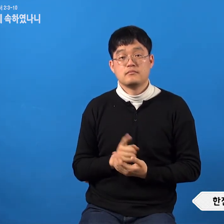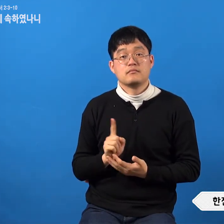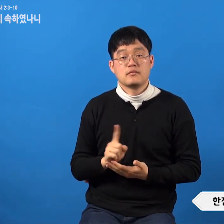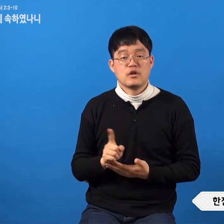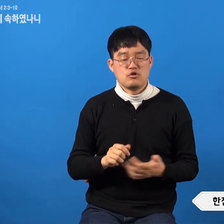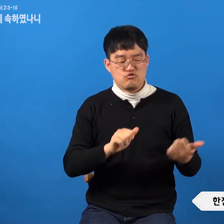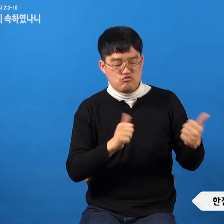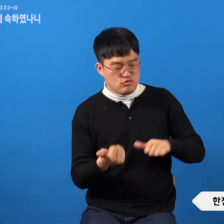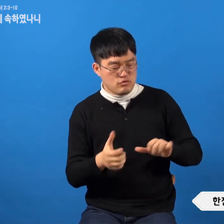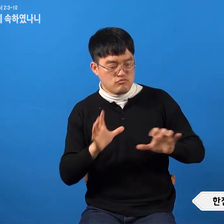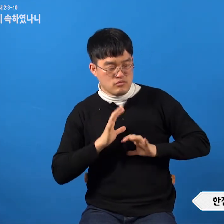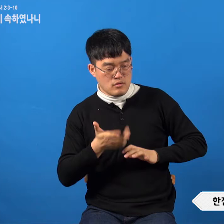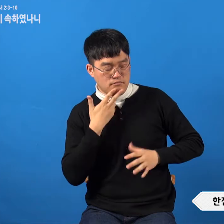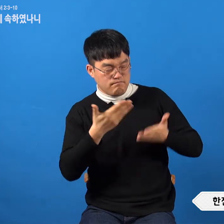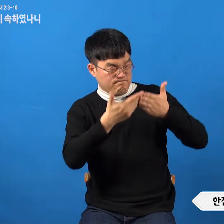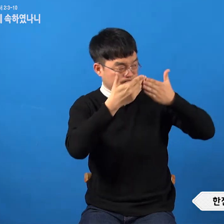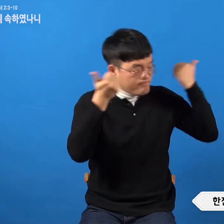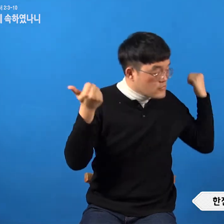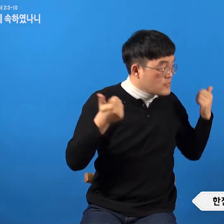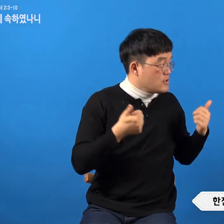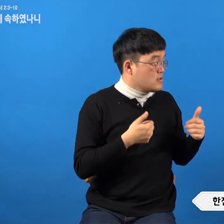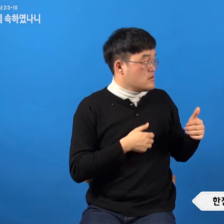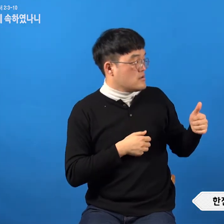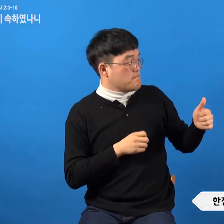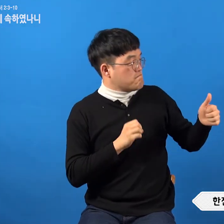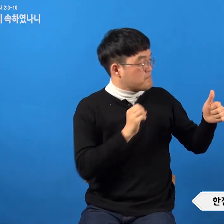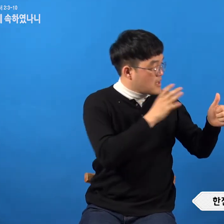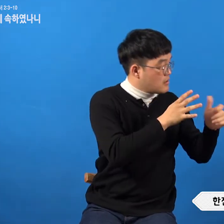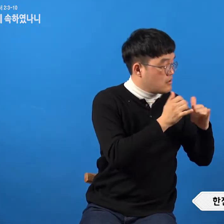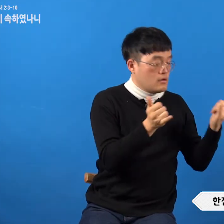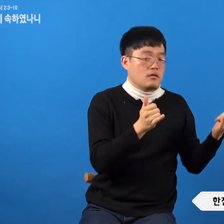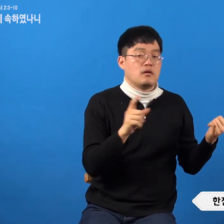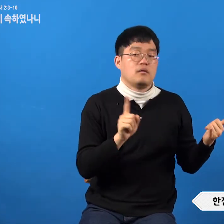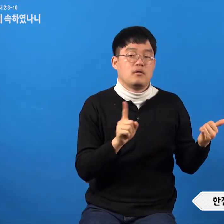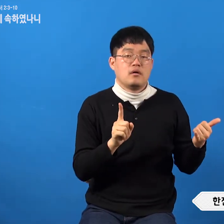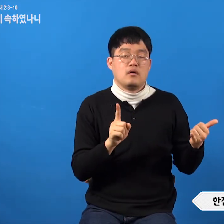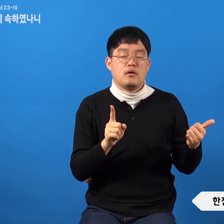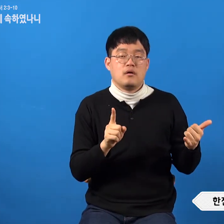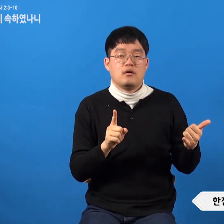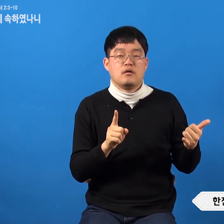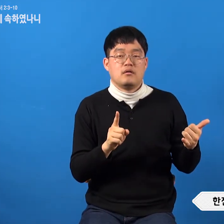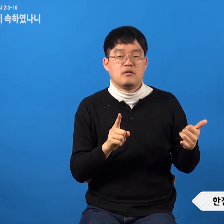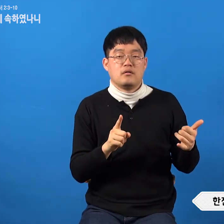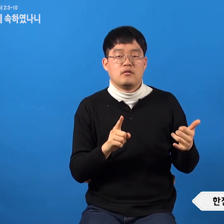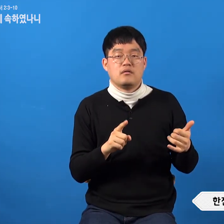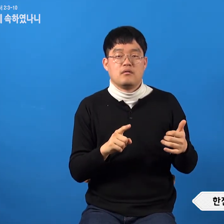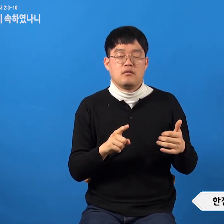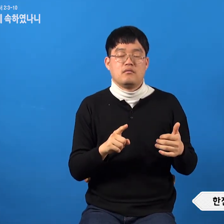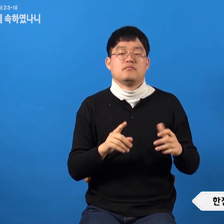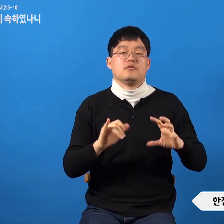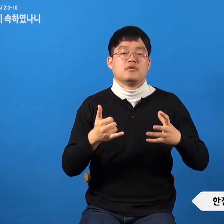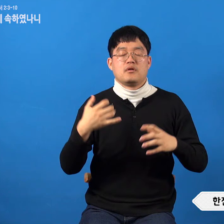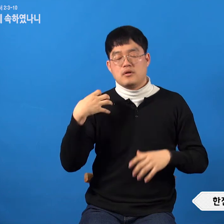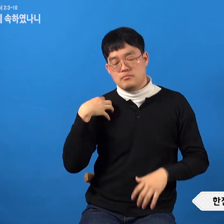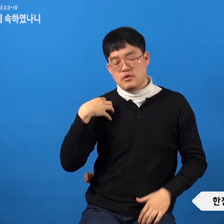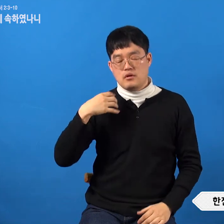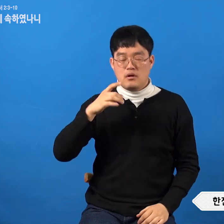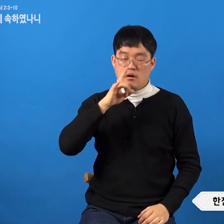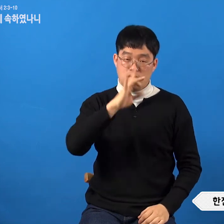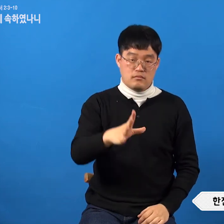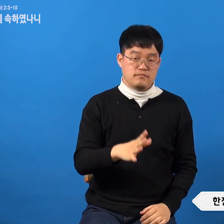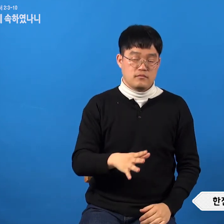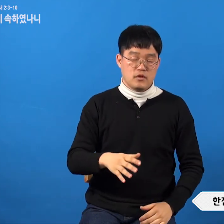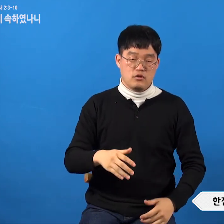죽음을 두려워하지 않는 사람을 당할 자가 없습니다. 왕이라도 그런 사람은 당할 수가 없습니다.